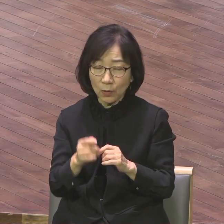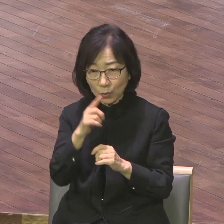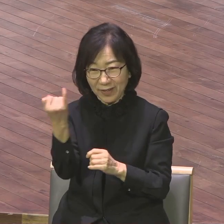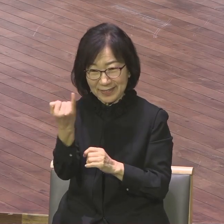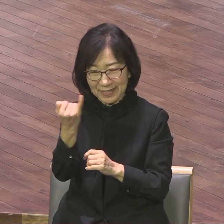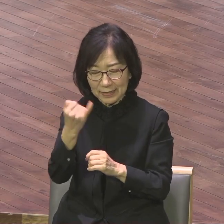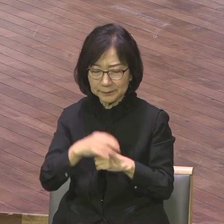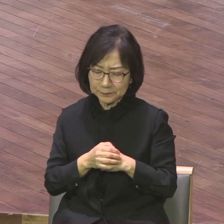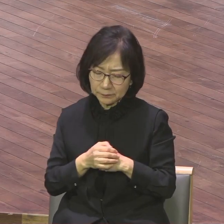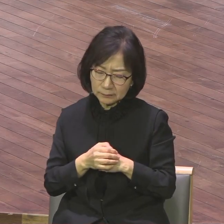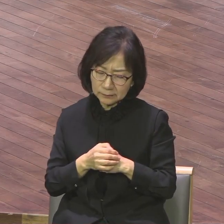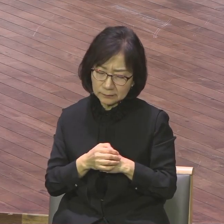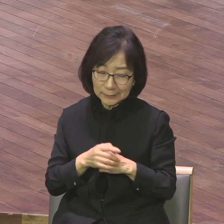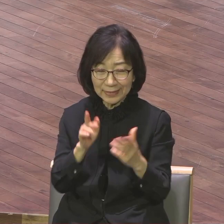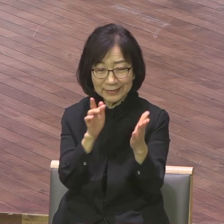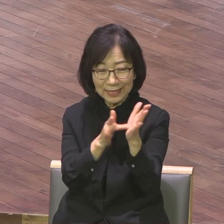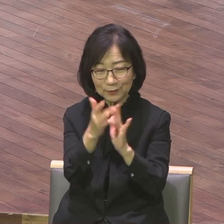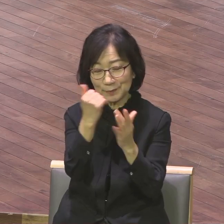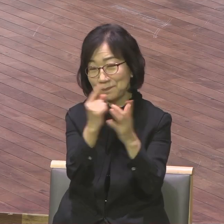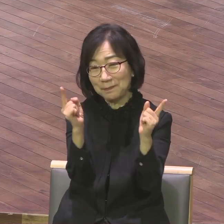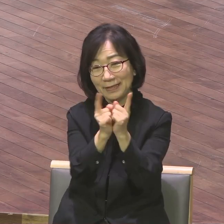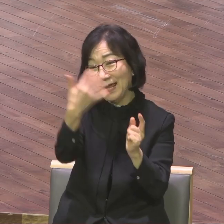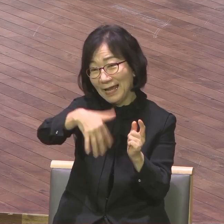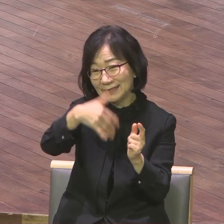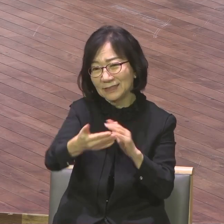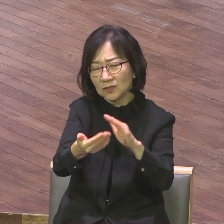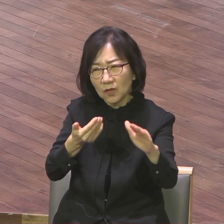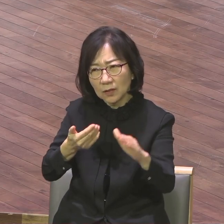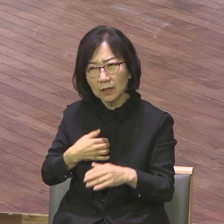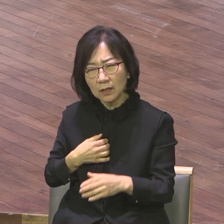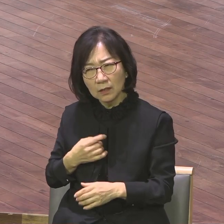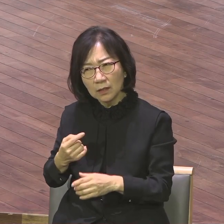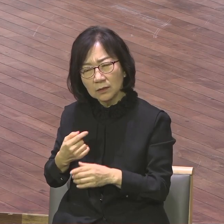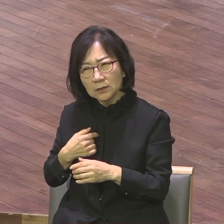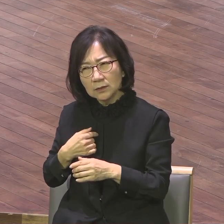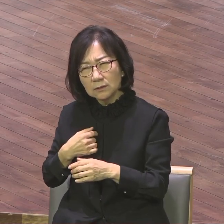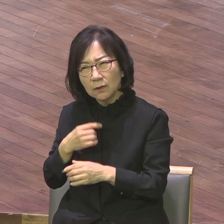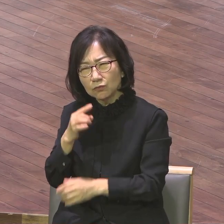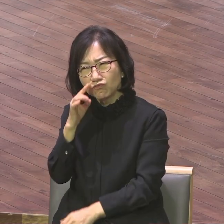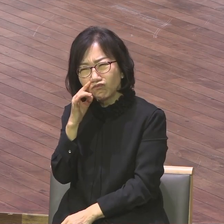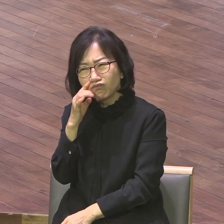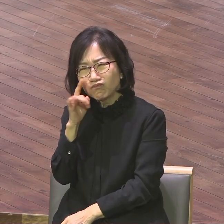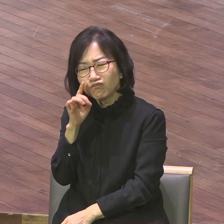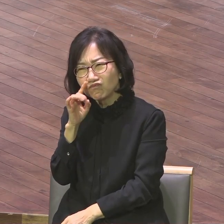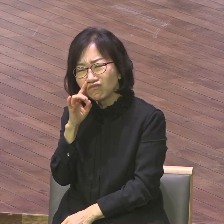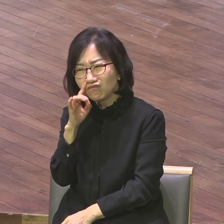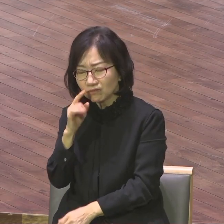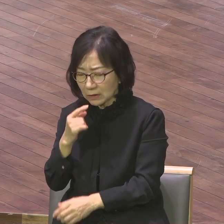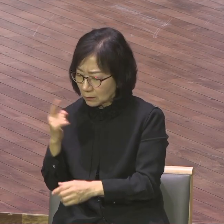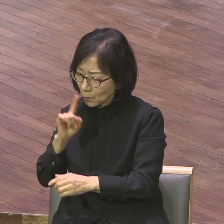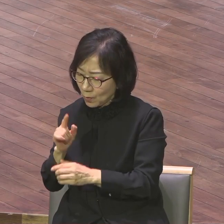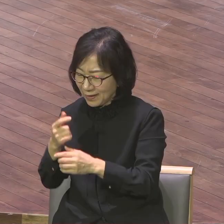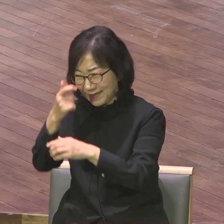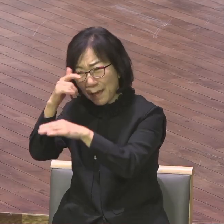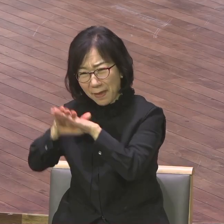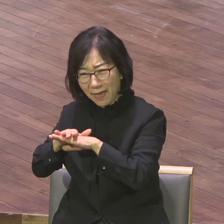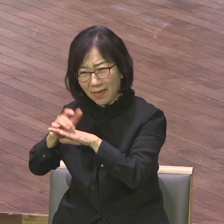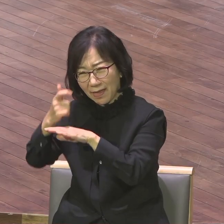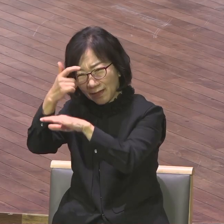가지고 있던 질문을 예수님께 질문하죠. 그것이 뭐냐? 예배입니다. 예배에 대한